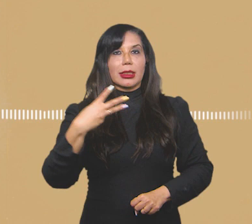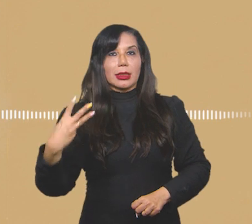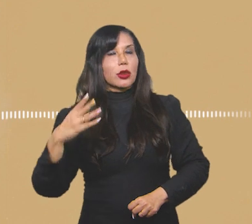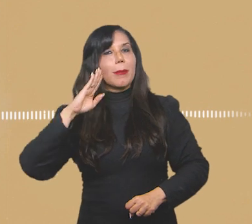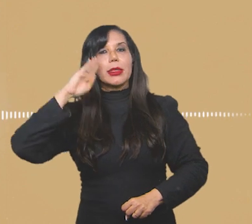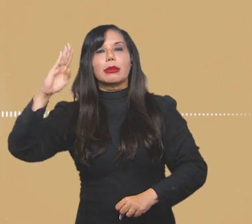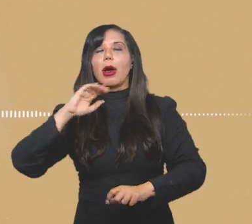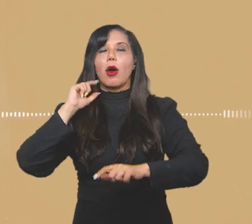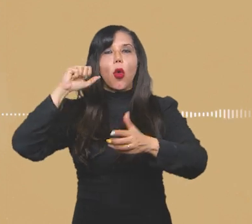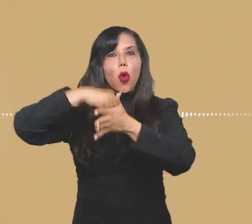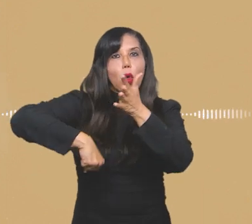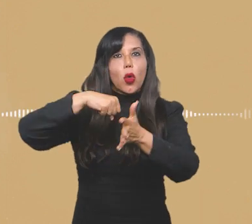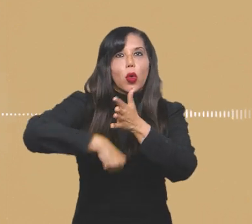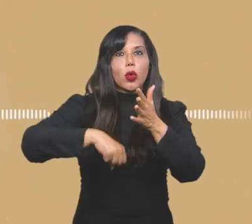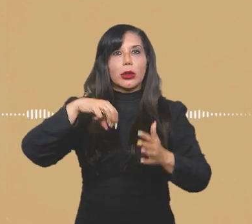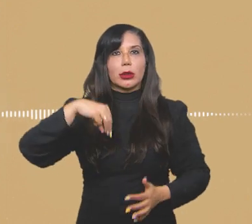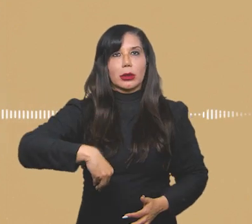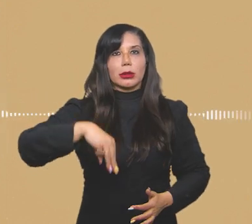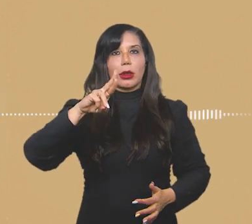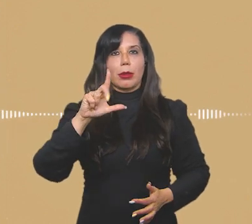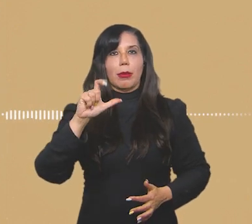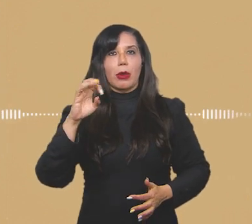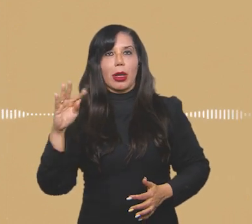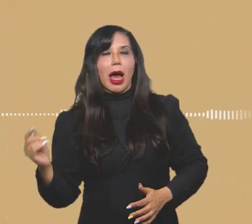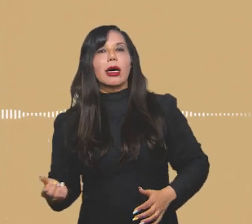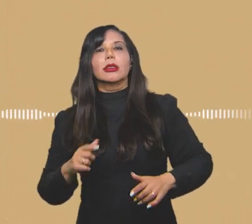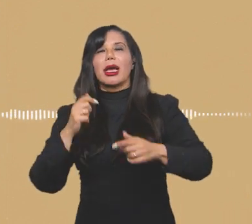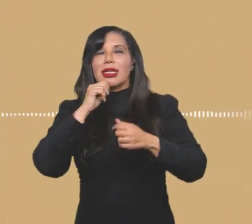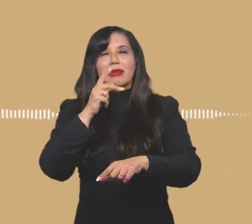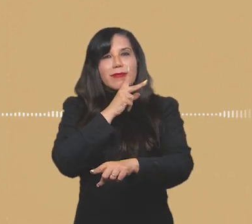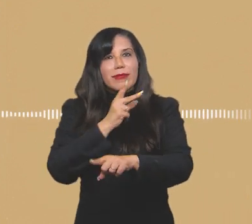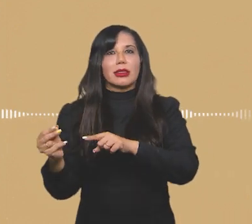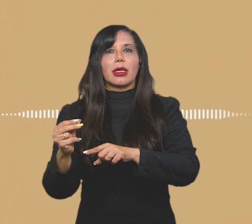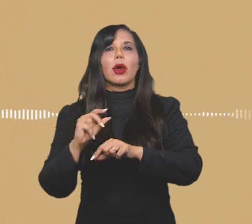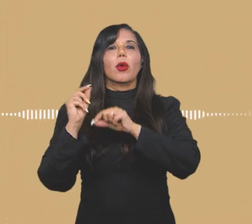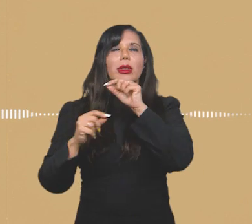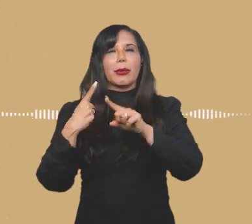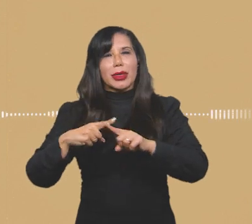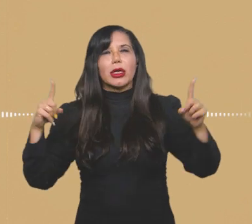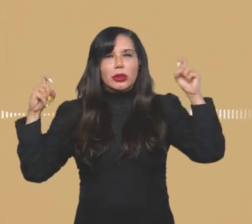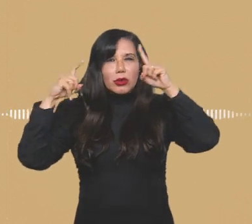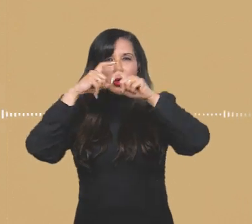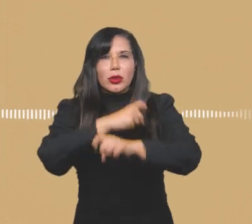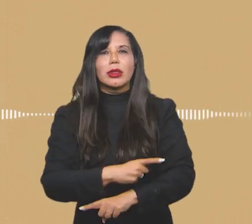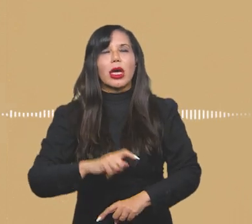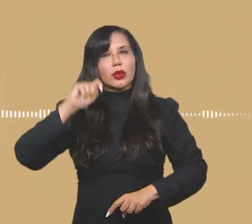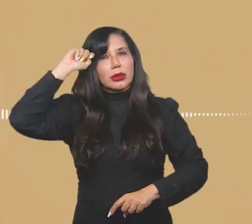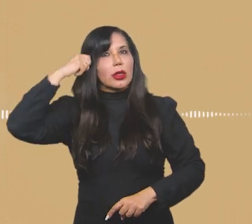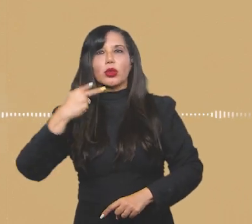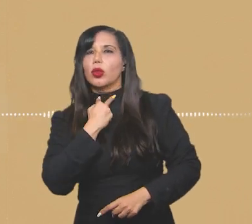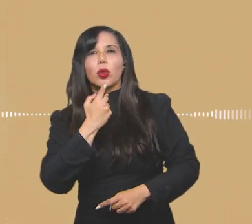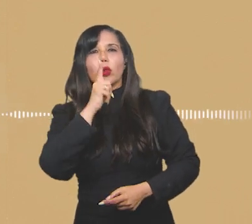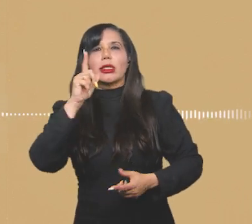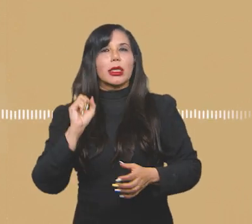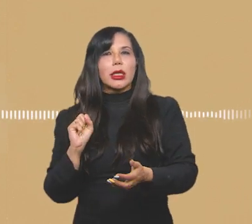Durante o ano de 1833, uma das principais bandeiras do mulato foi a de atacar as dificuldades impostas aos negros